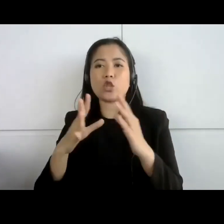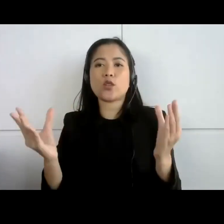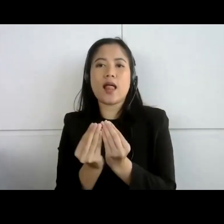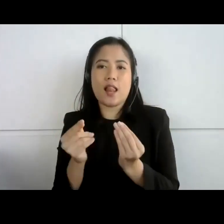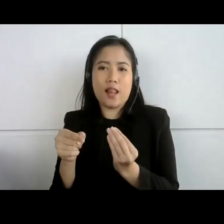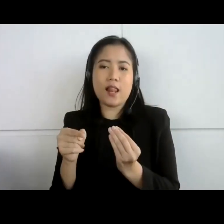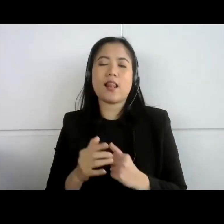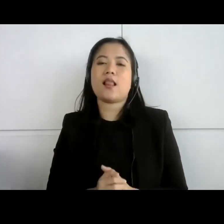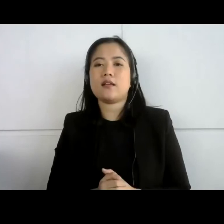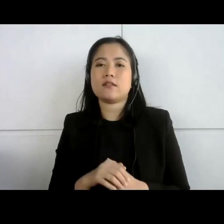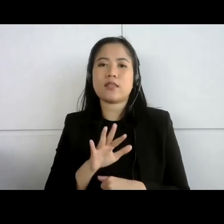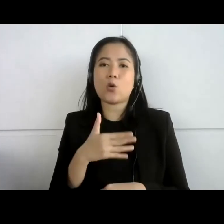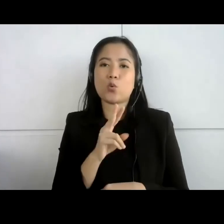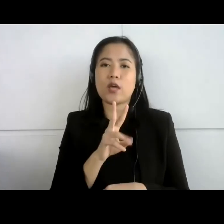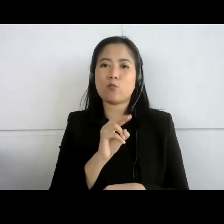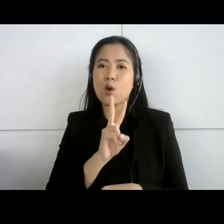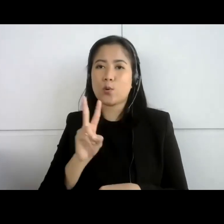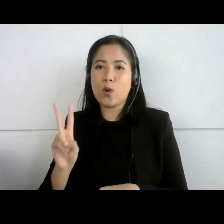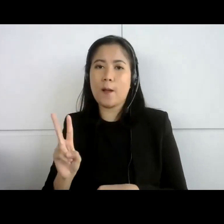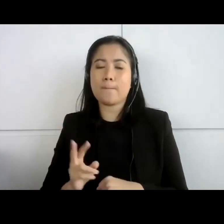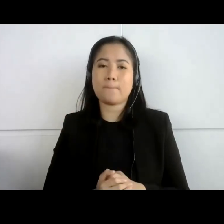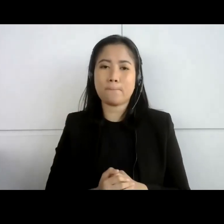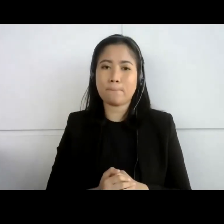2022. Karena saya